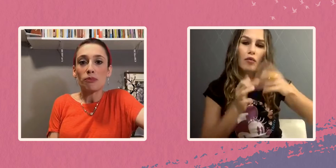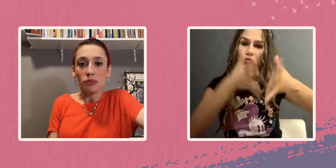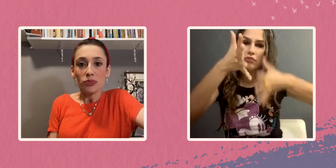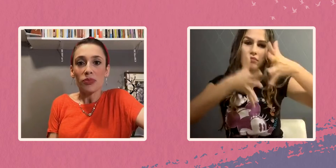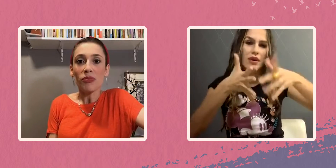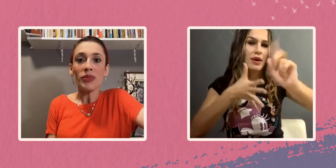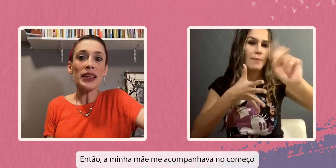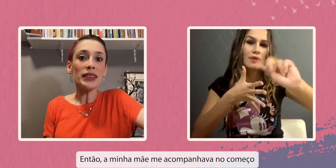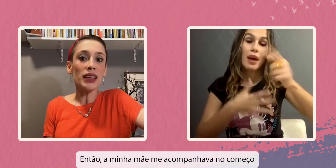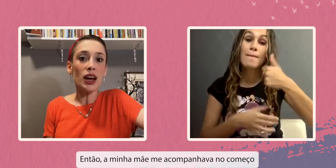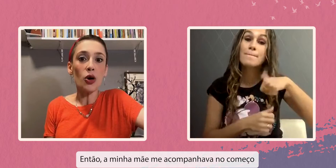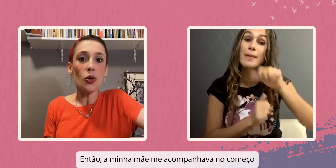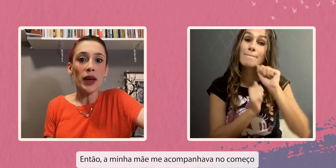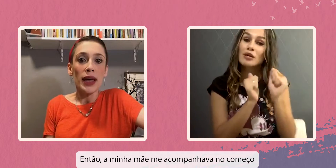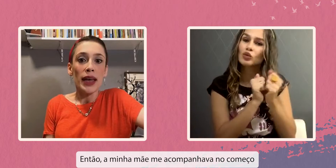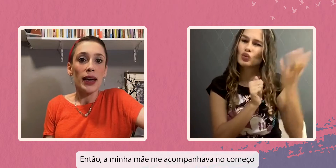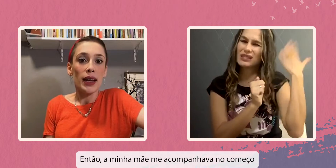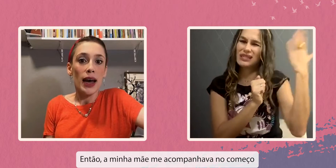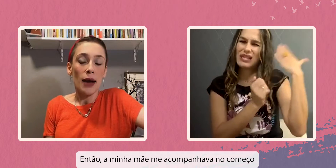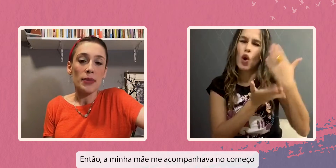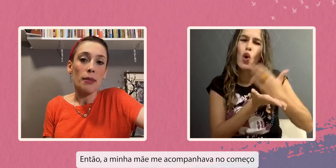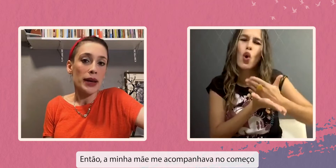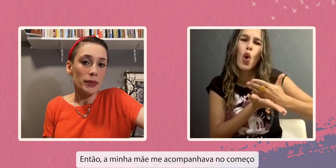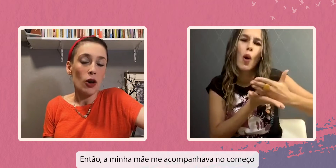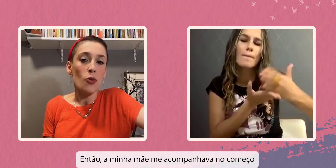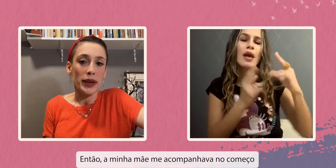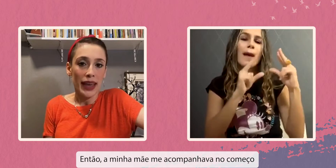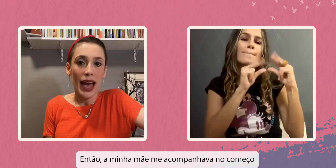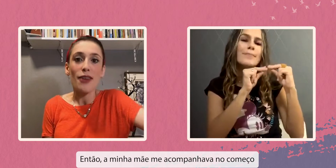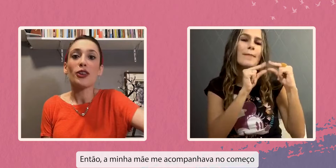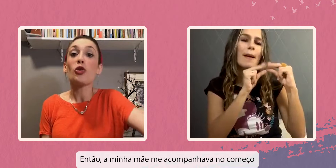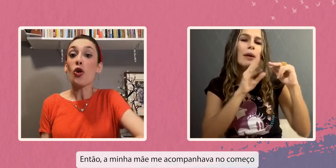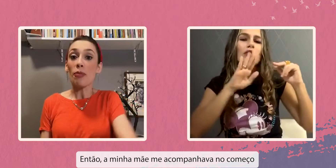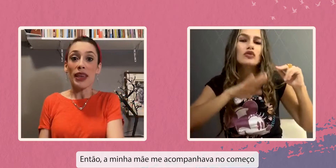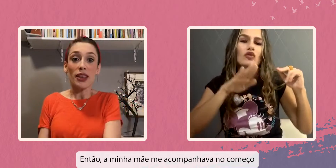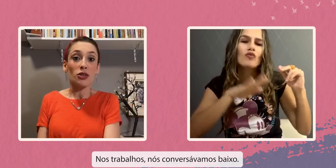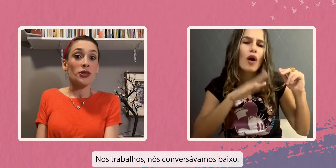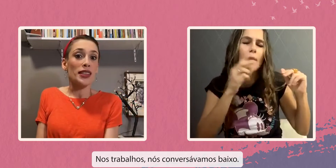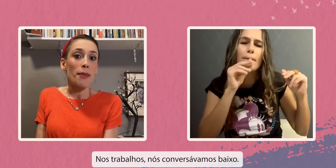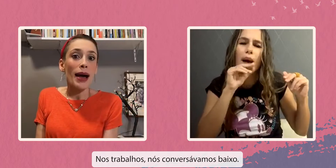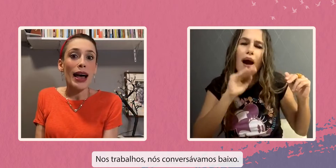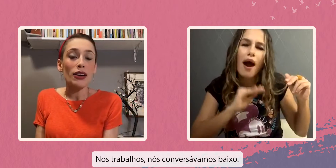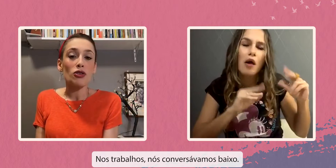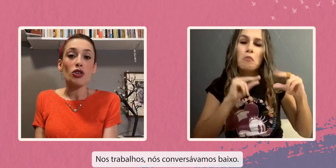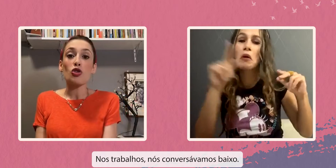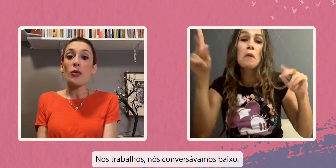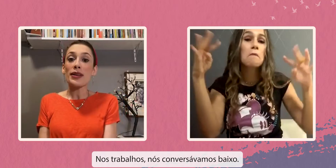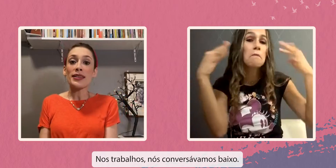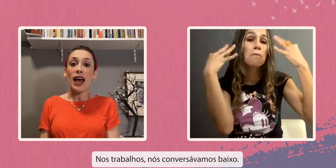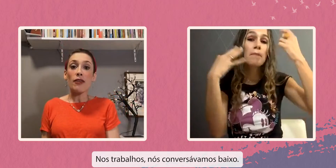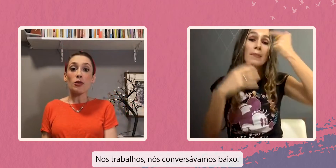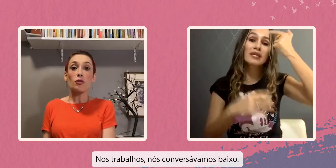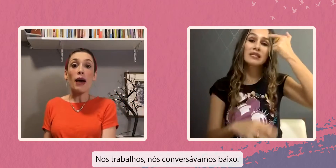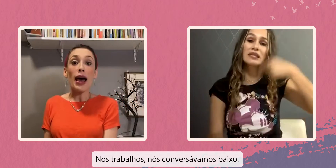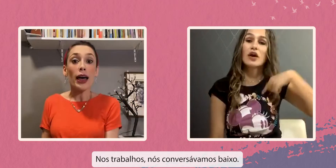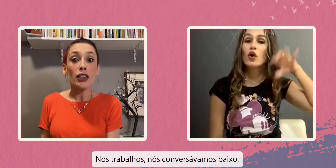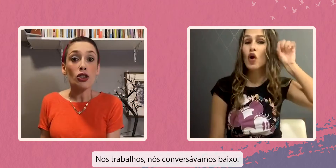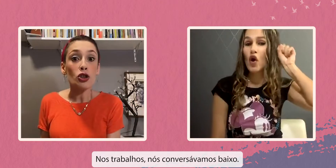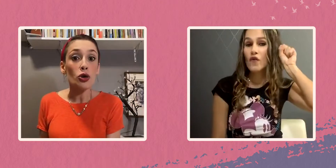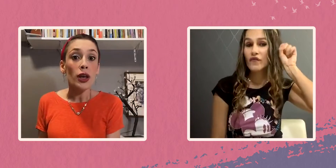né? Então, a minha mãe me acompanhava no começo, nos trabalhos, nós